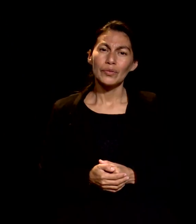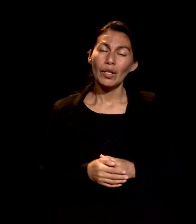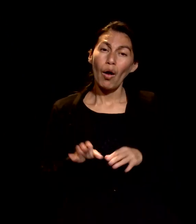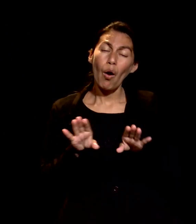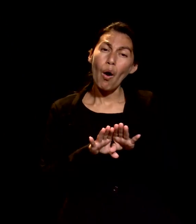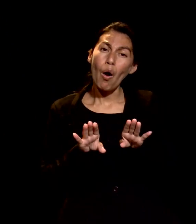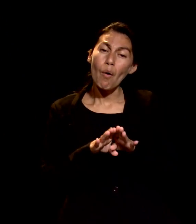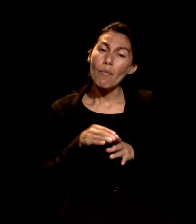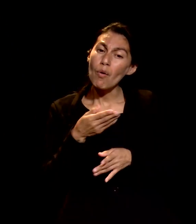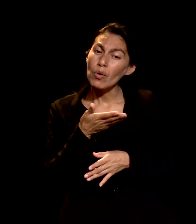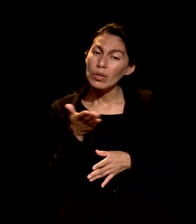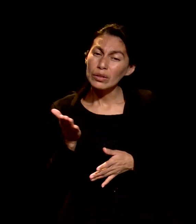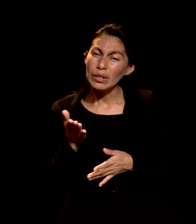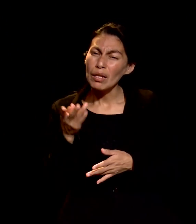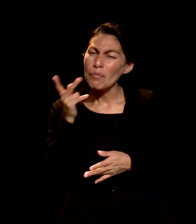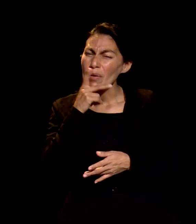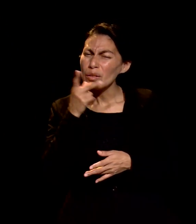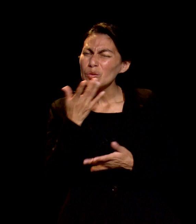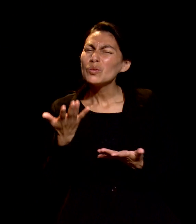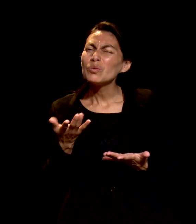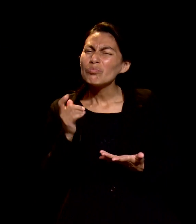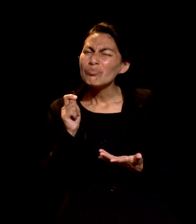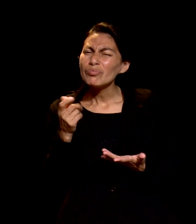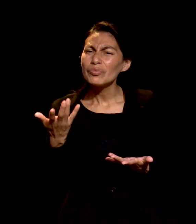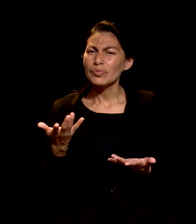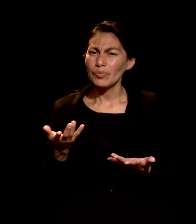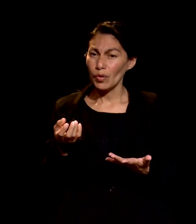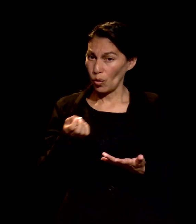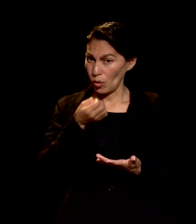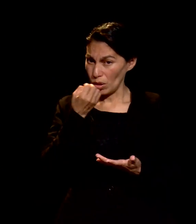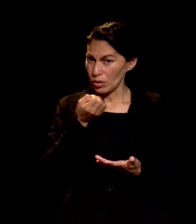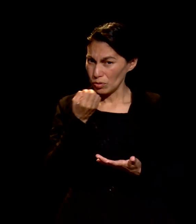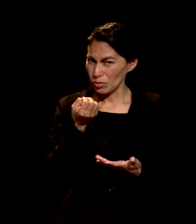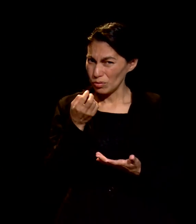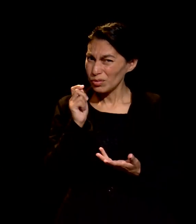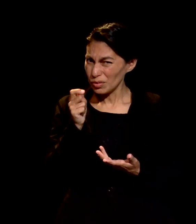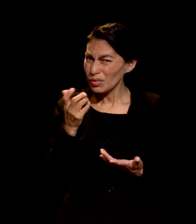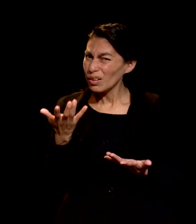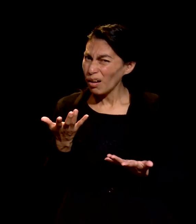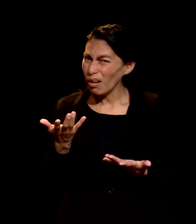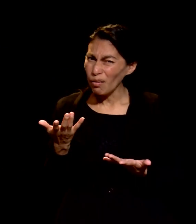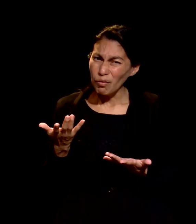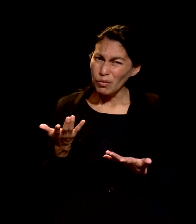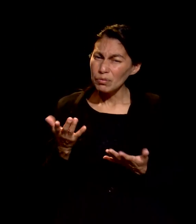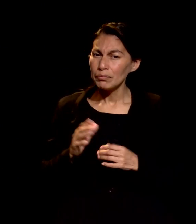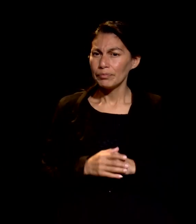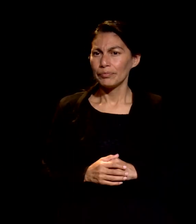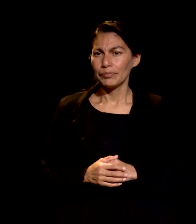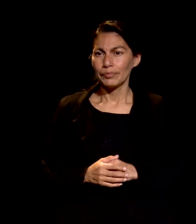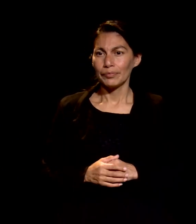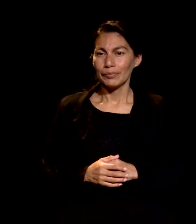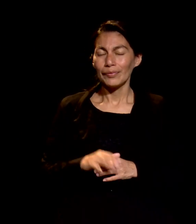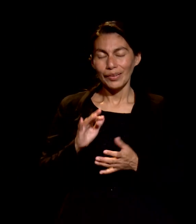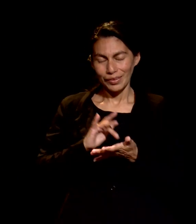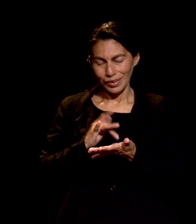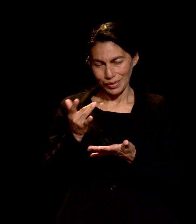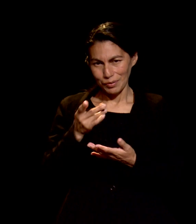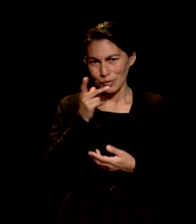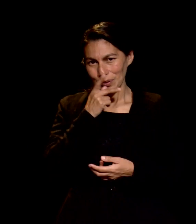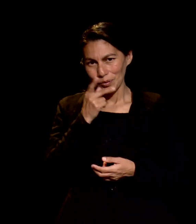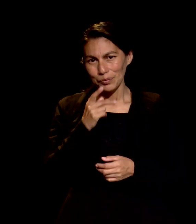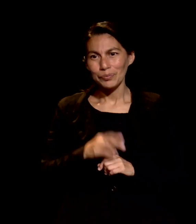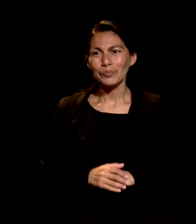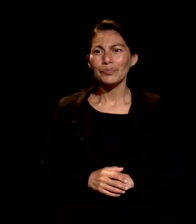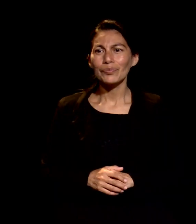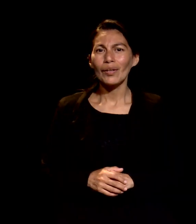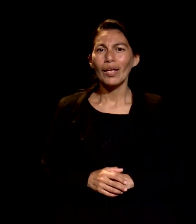a concebir la idea de ser pastor? ¿Tuvo la oración algo que ver en esto? Gracias, Pastor.